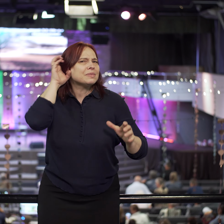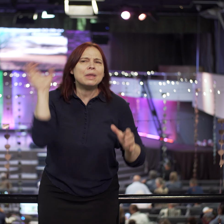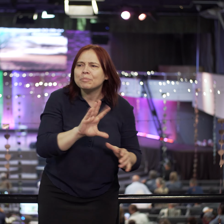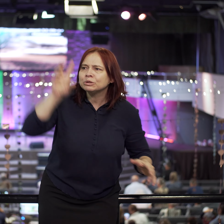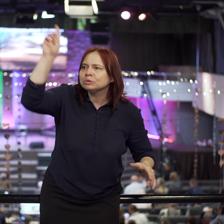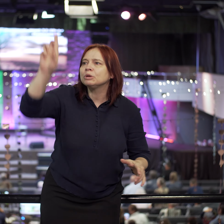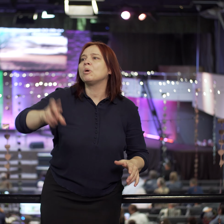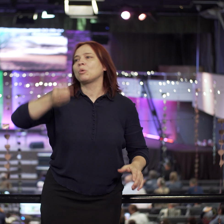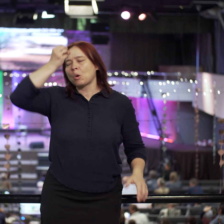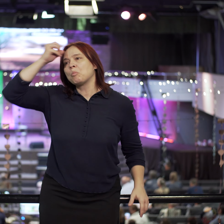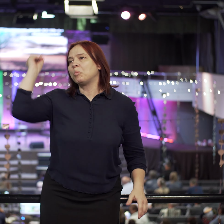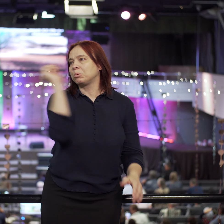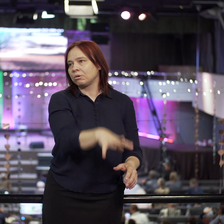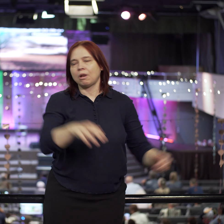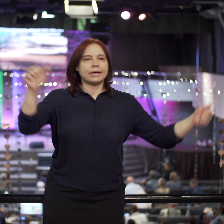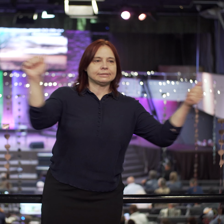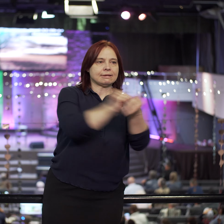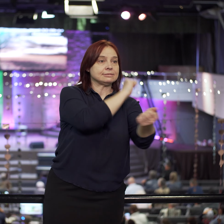была ситуация.